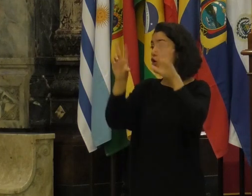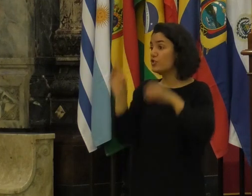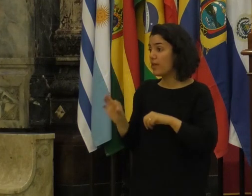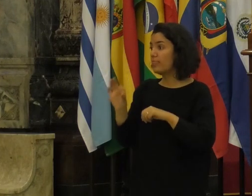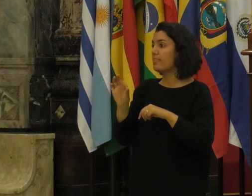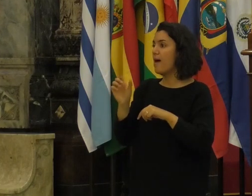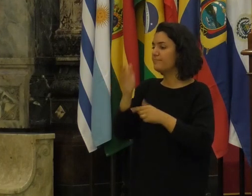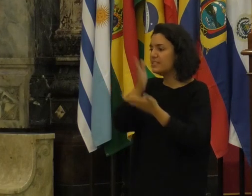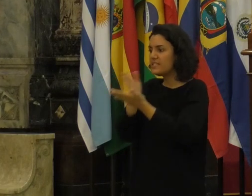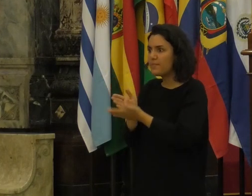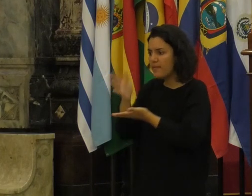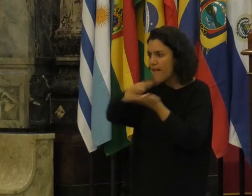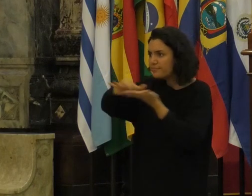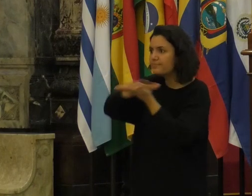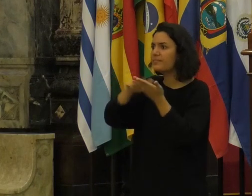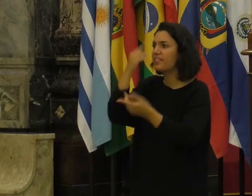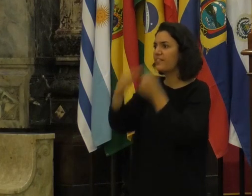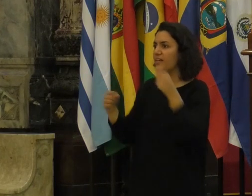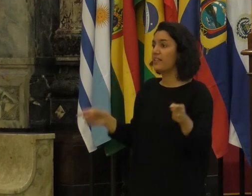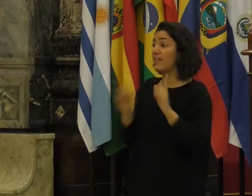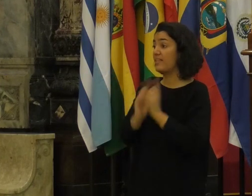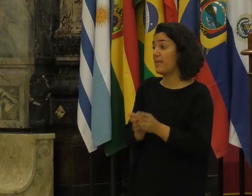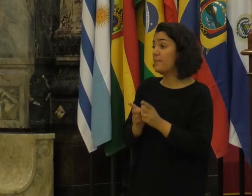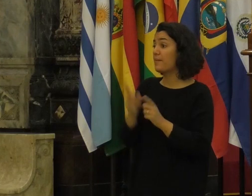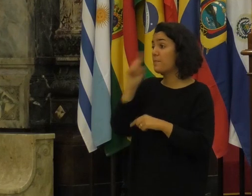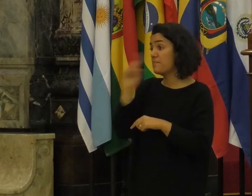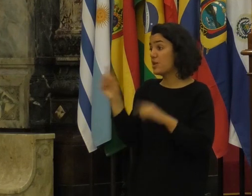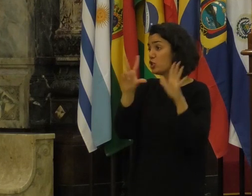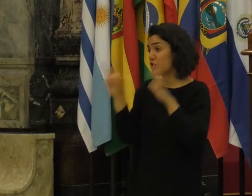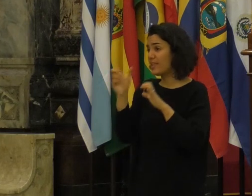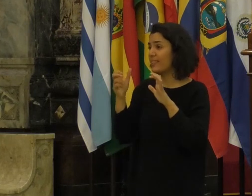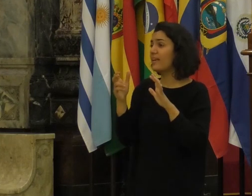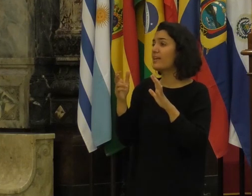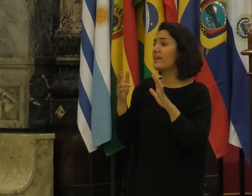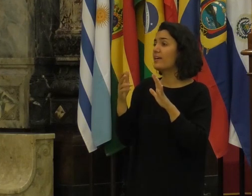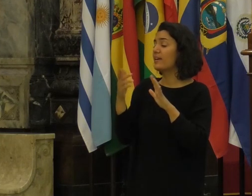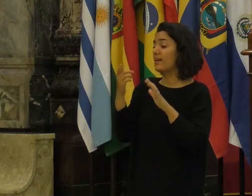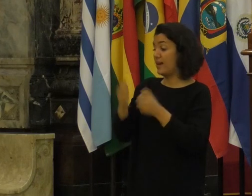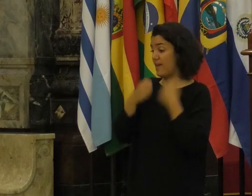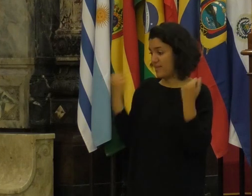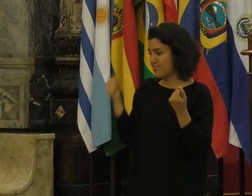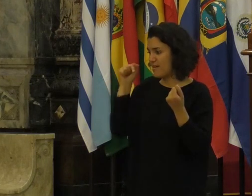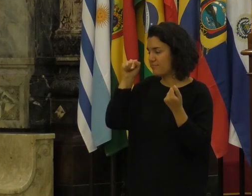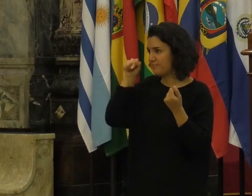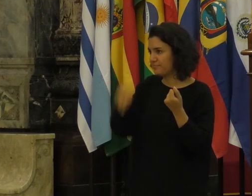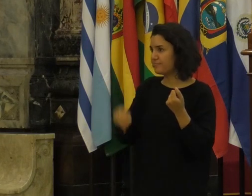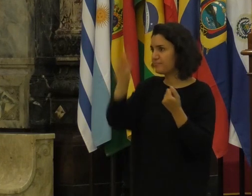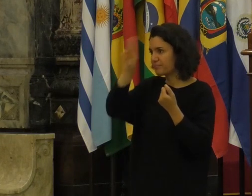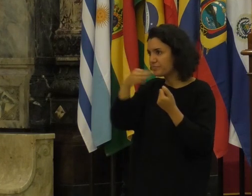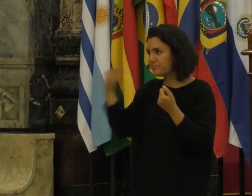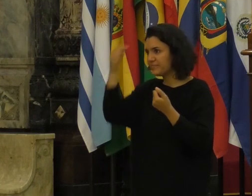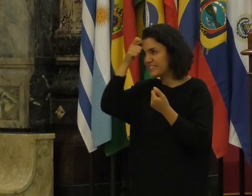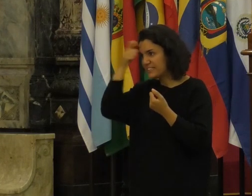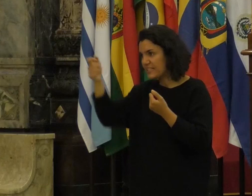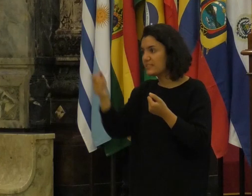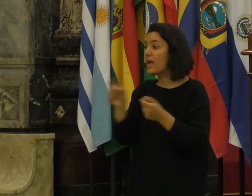de 8.800 revistas seleccionadas bajo criterios de la Web de la Ciencia, Web of Science, y no